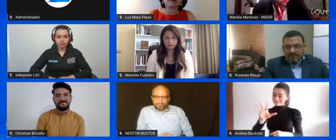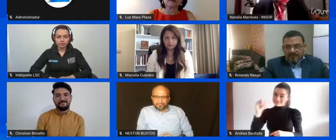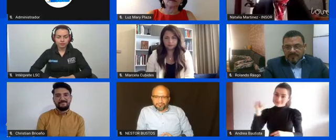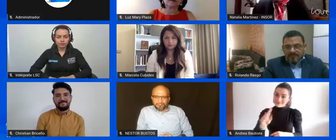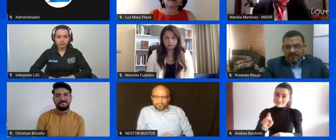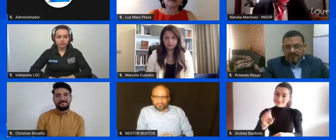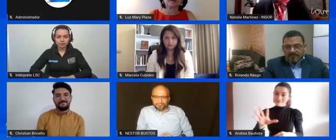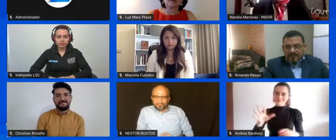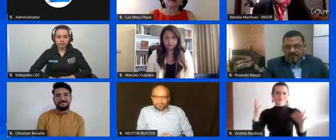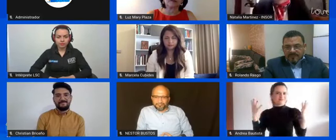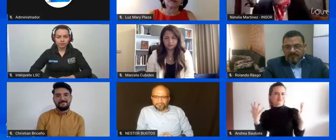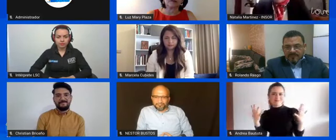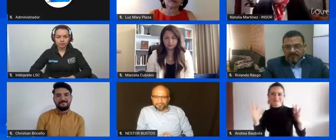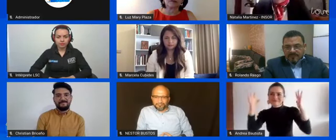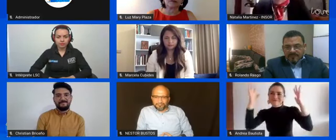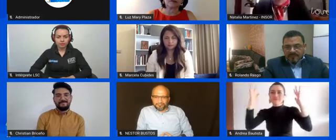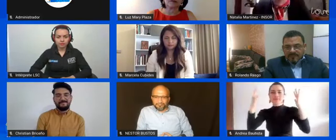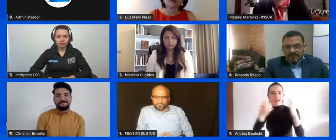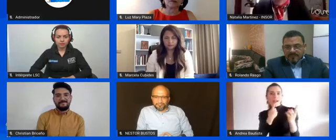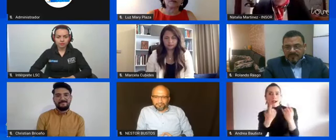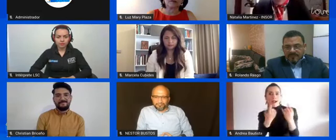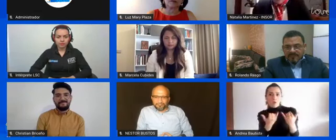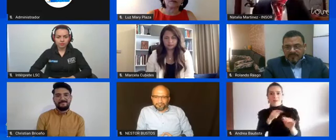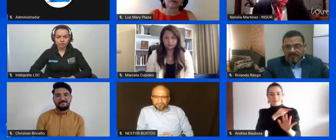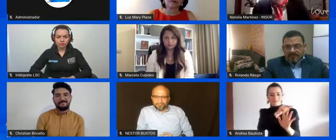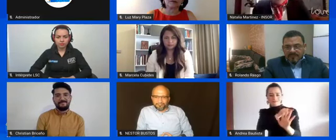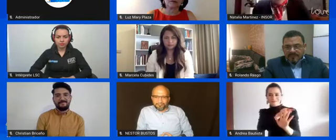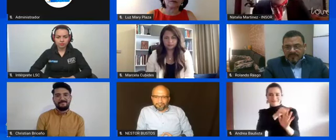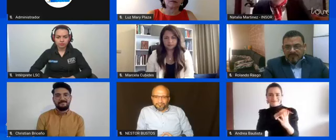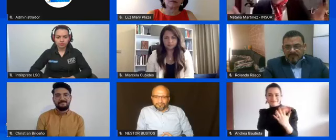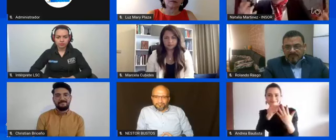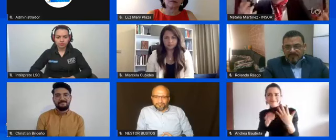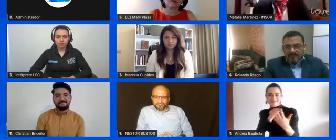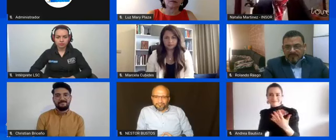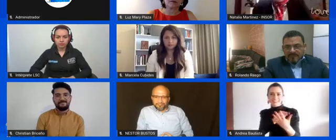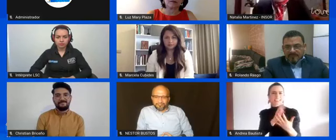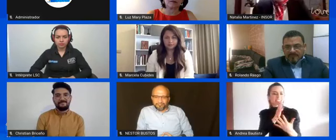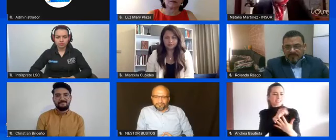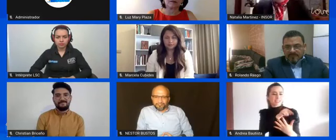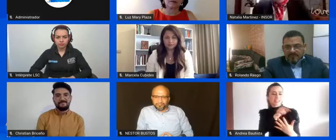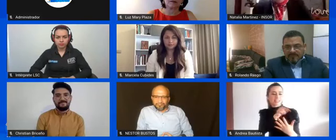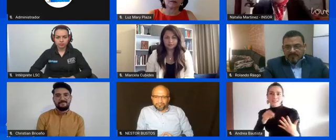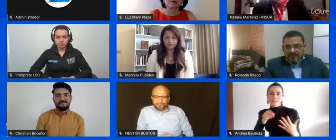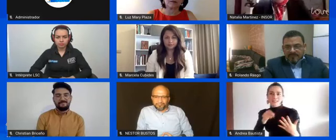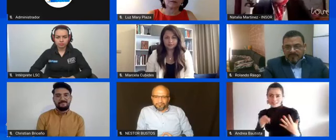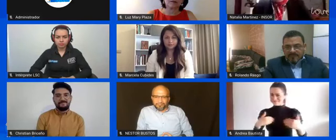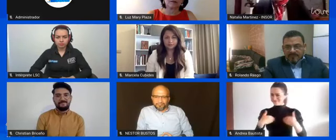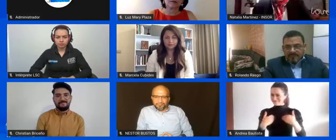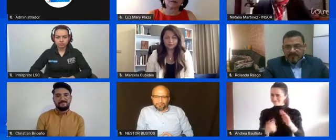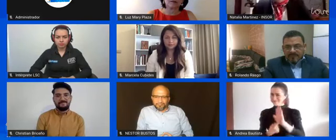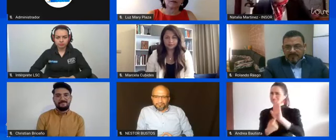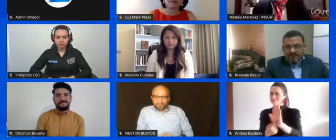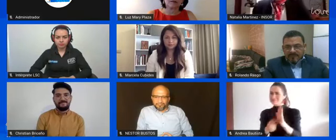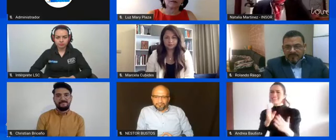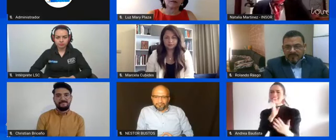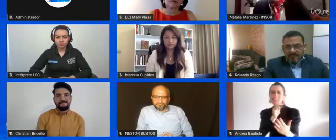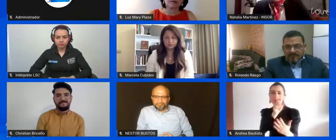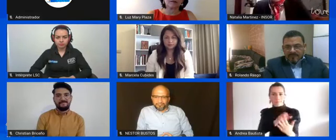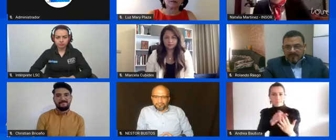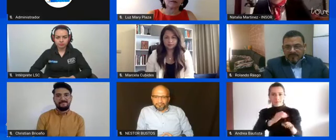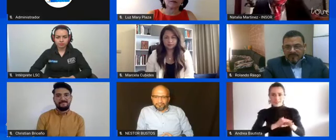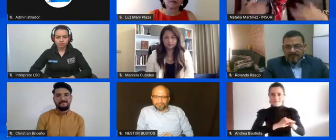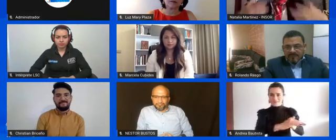con quienes han sido protagonistas de nuestra historia. Así que con mucha alegría, ahora sí, les presento a nuestros invitados del día de